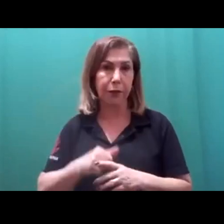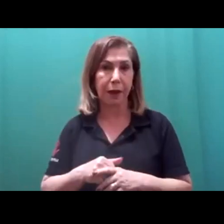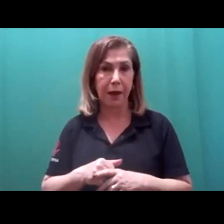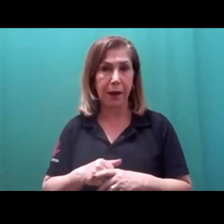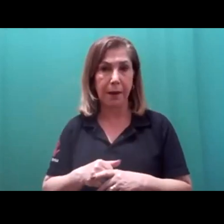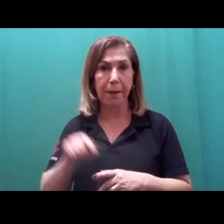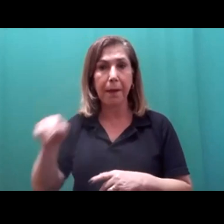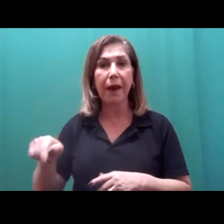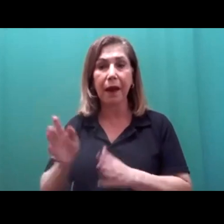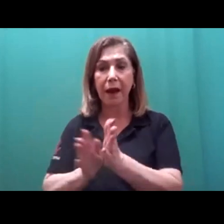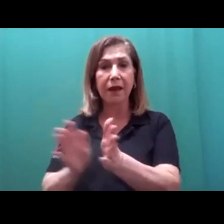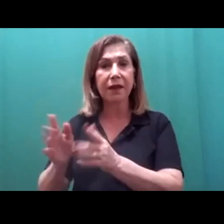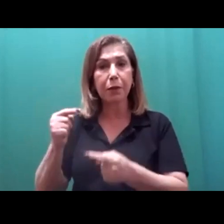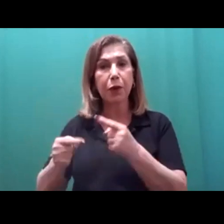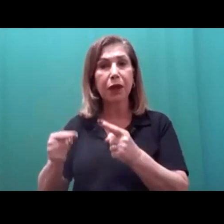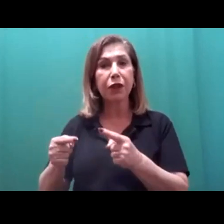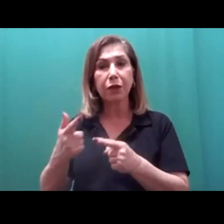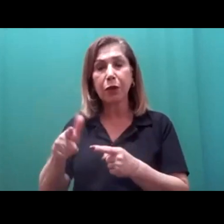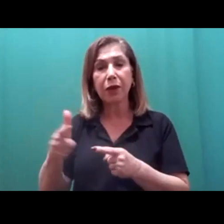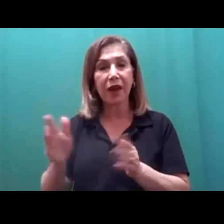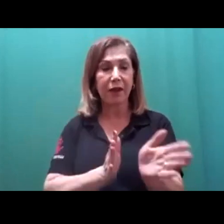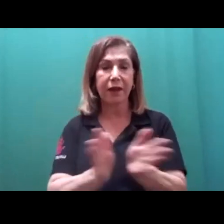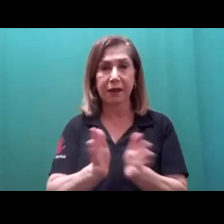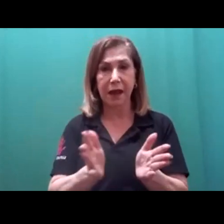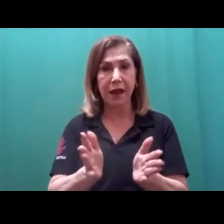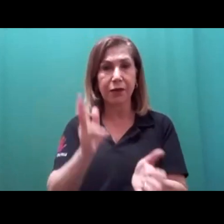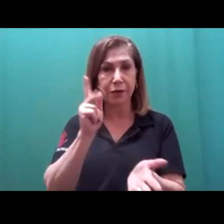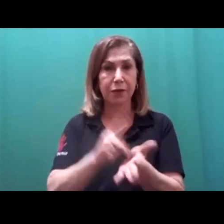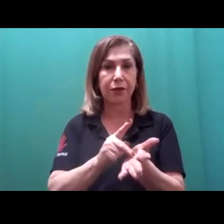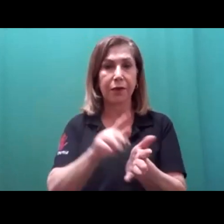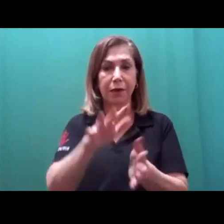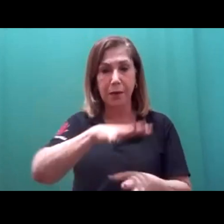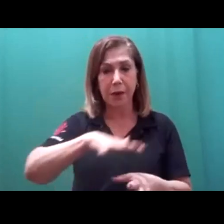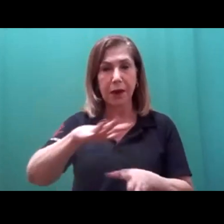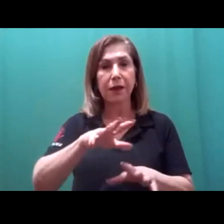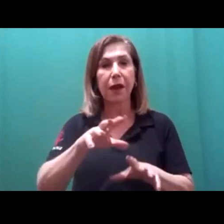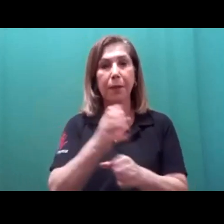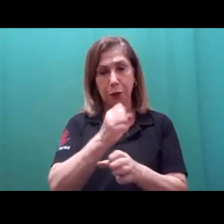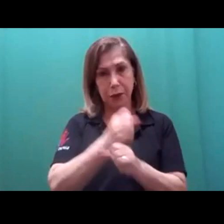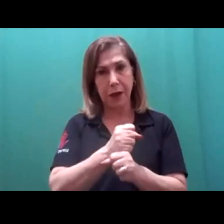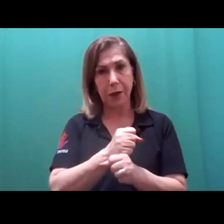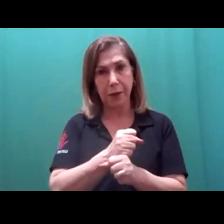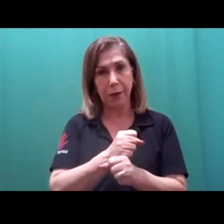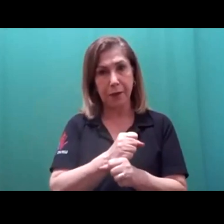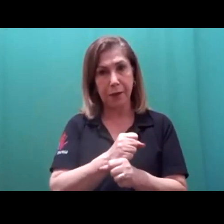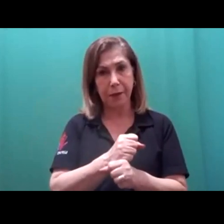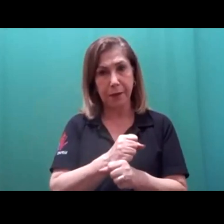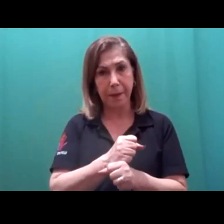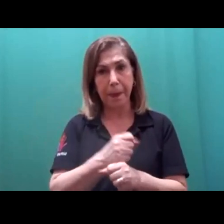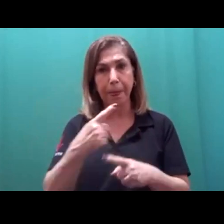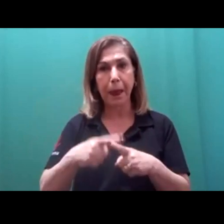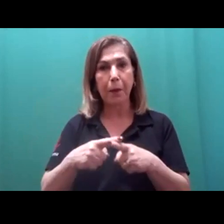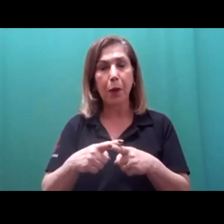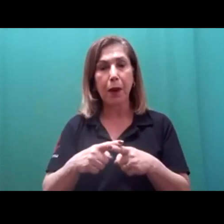menos teve acesso a políticas públicas para a consolidação de seus espaços produtivos. Isso foi a posteriori. O Pronaf Mulher nasce